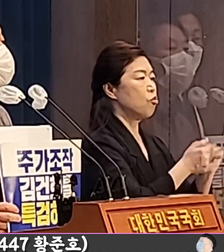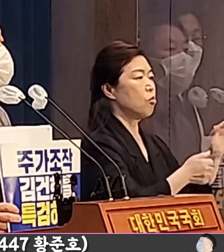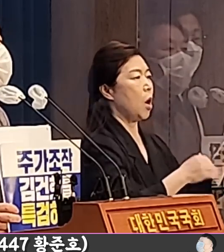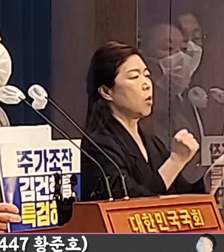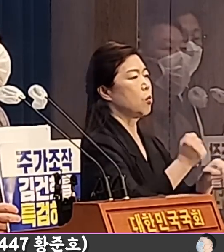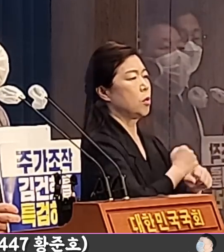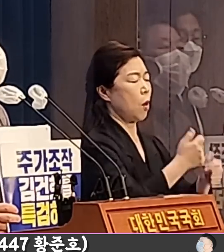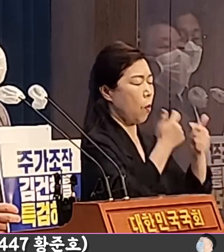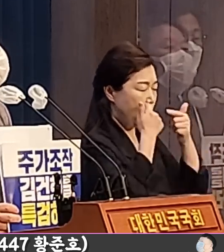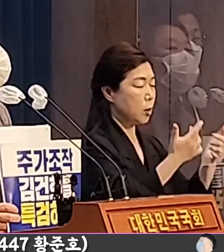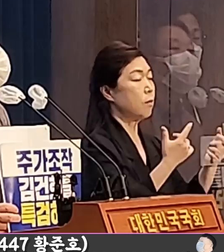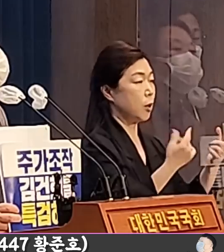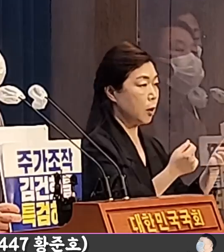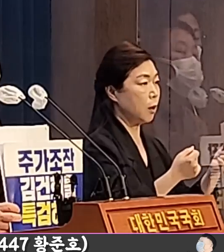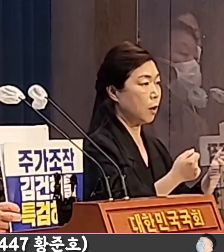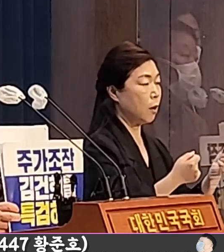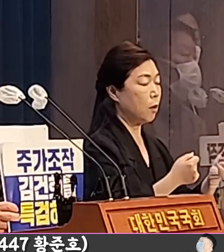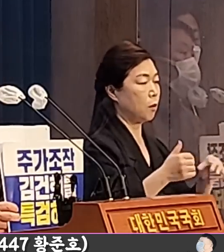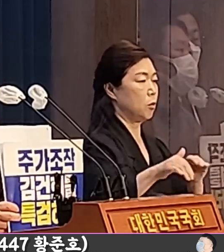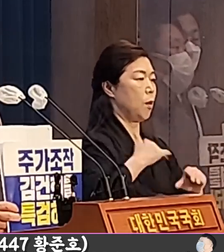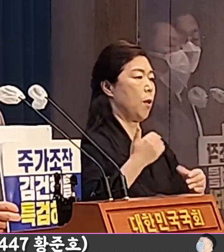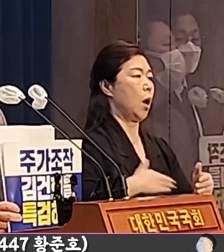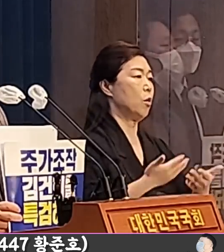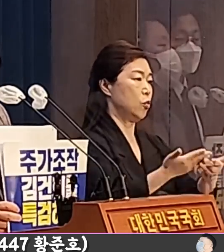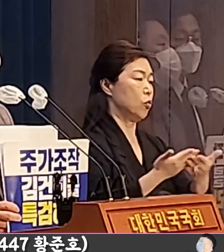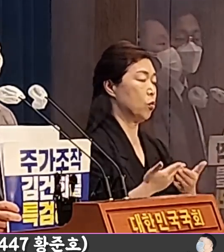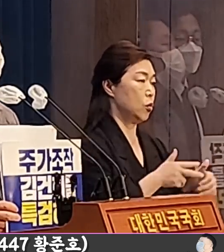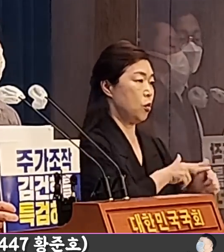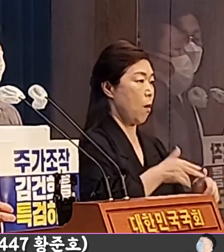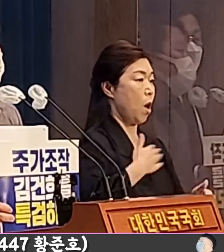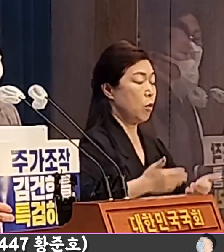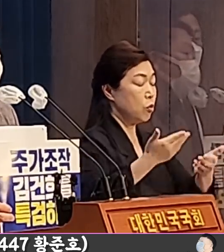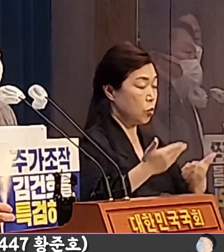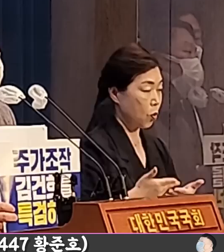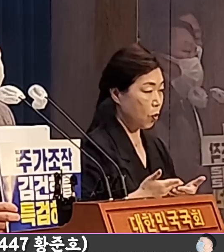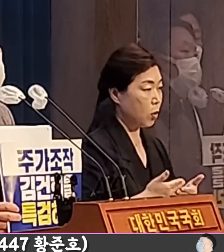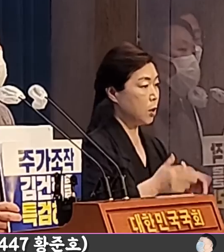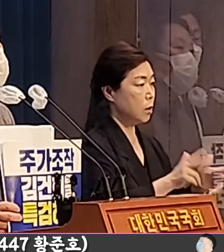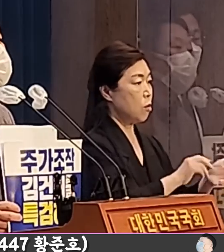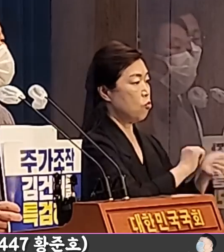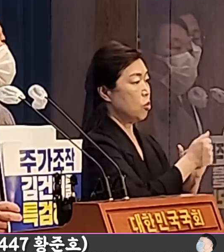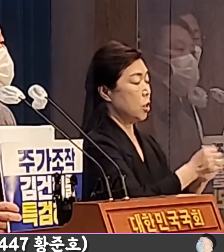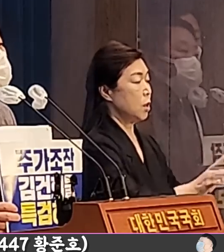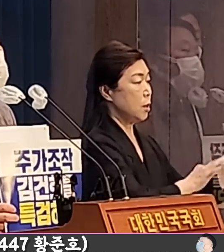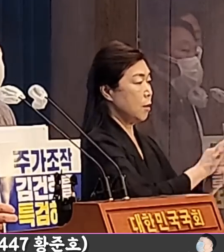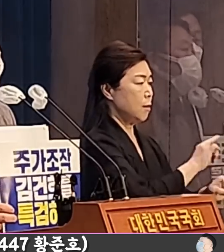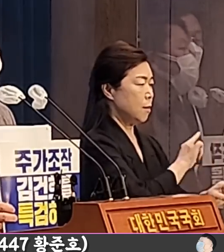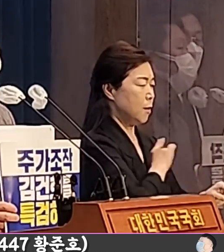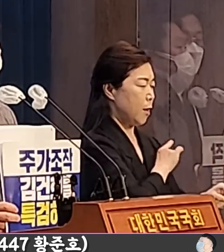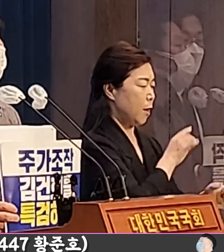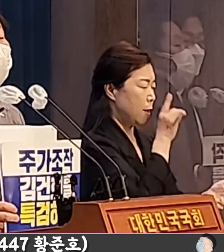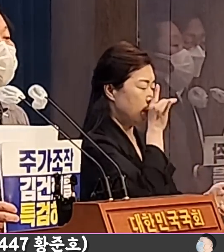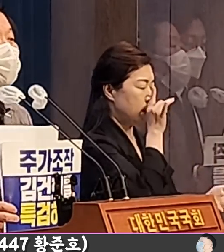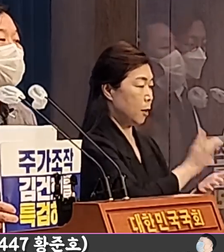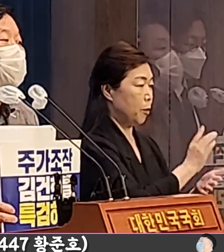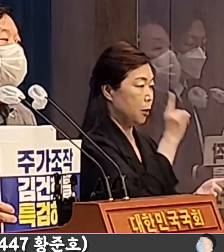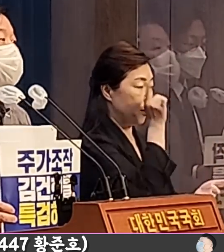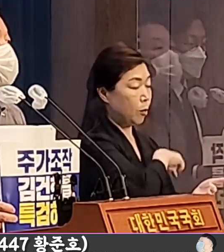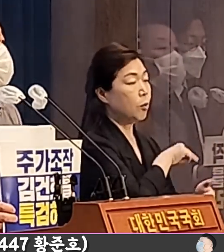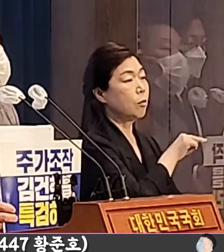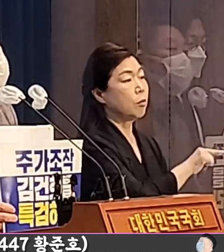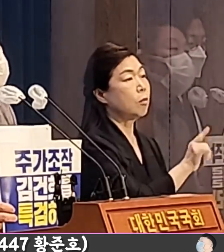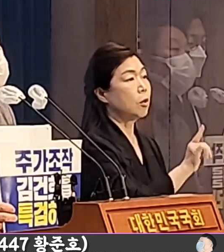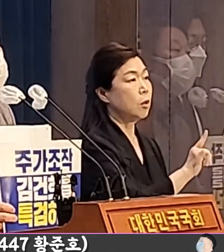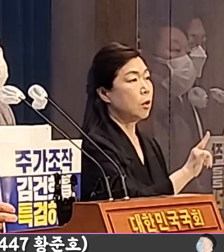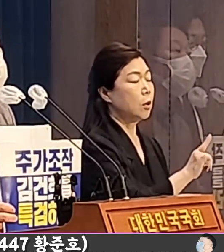분들의 제보입니다. 지금 주식시장에서 가장 악랄하고 가장 반사회적이고